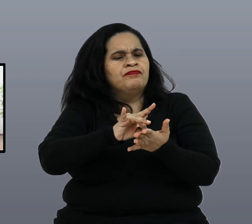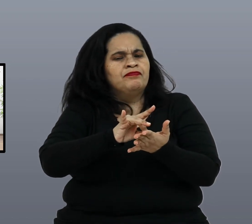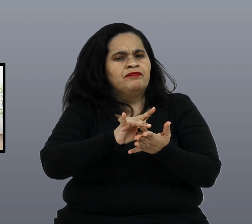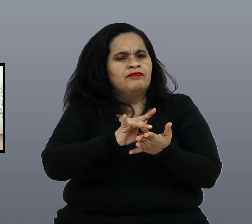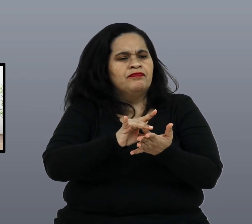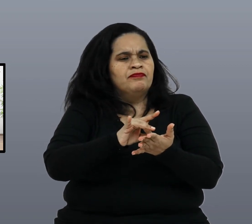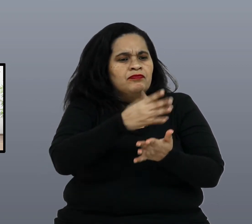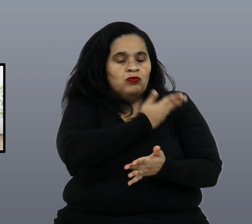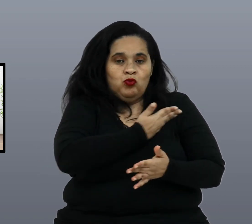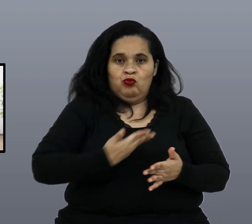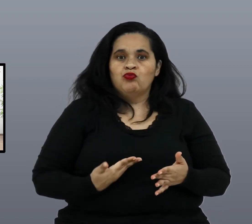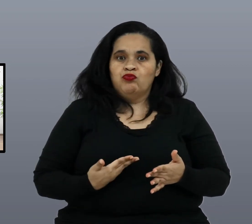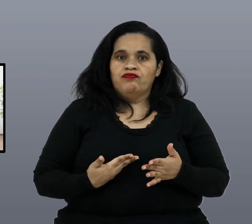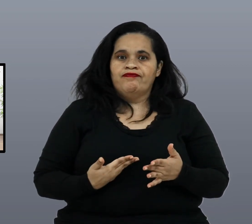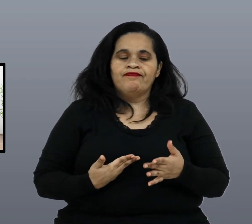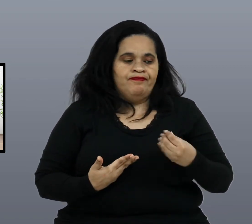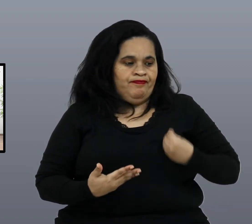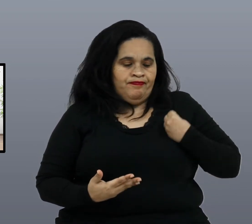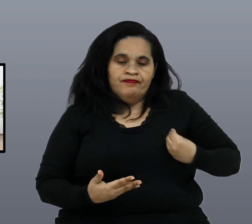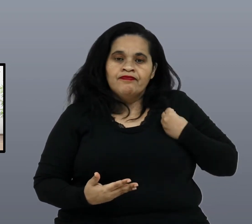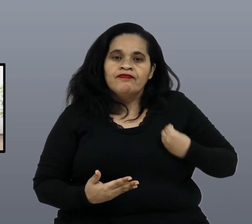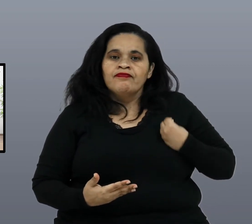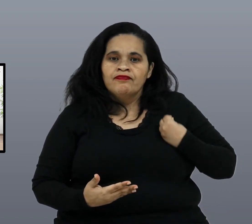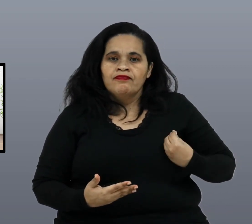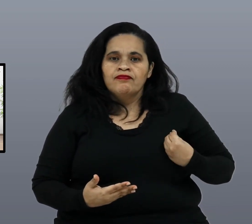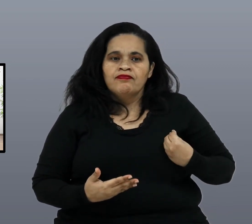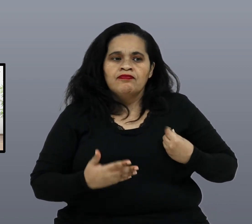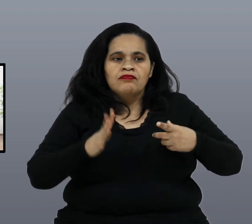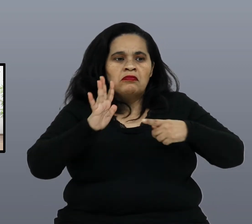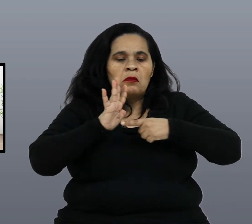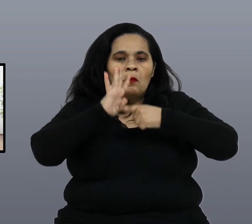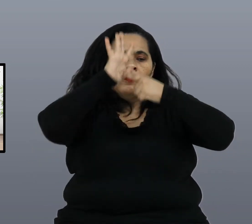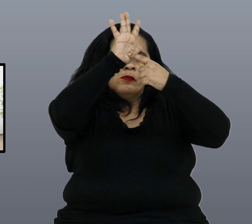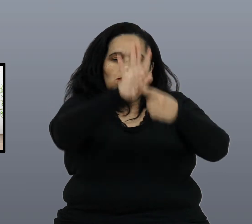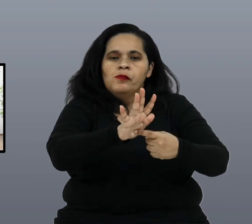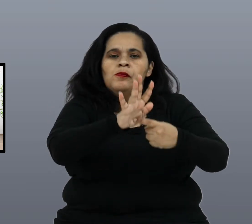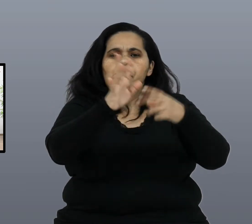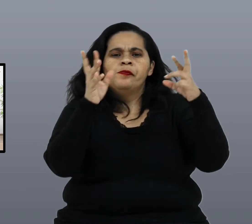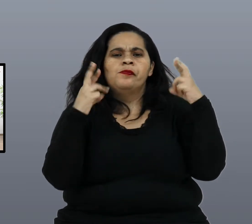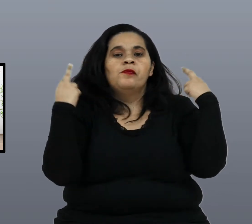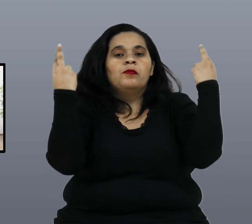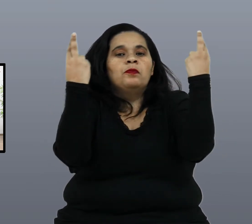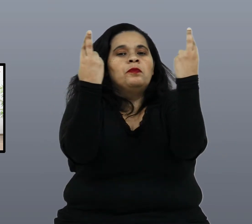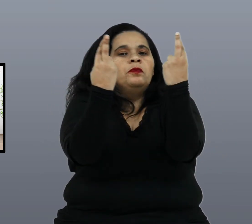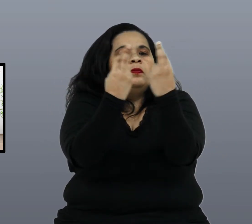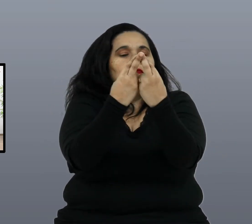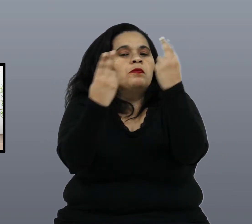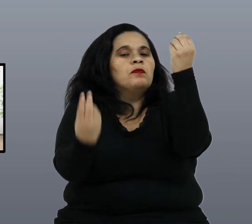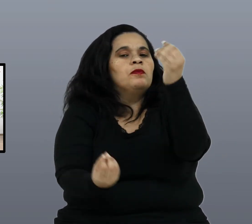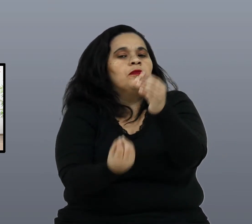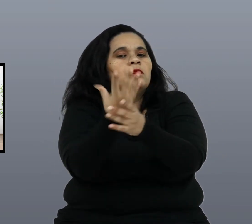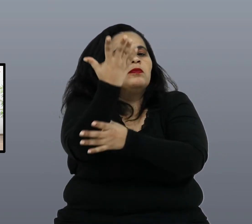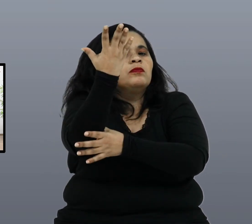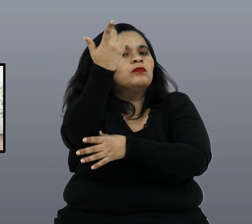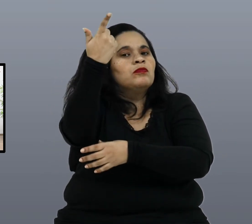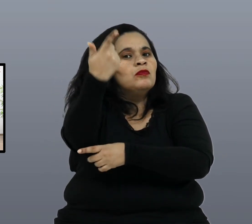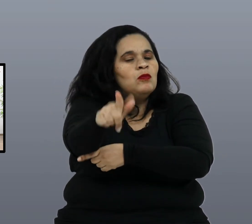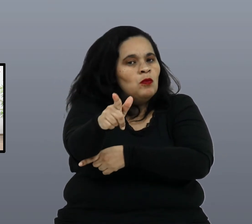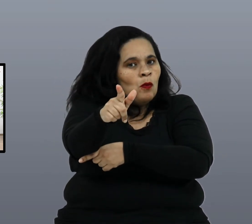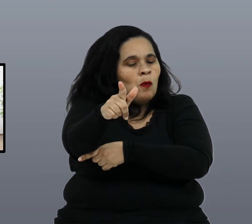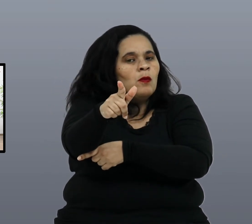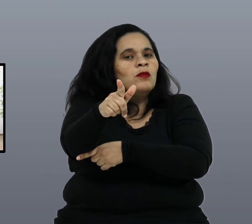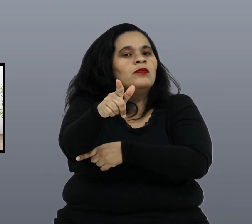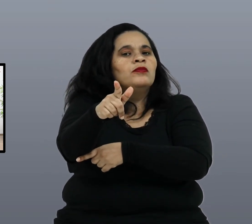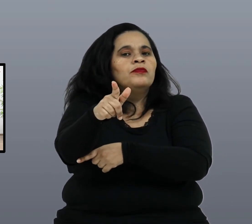eles. E ao mostrar, olha, depois desse império, virá um império medo-persa. Depois